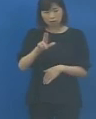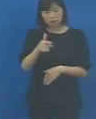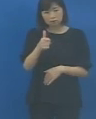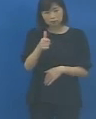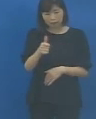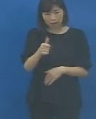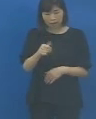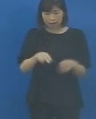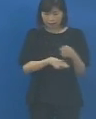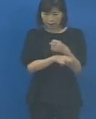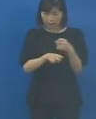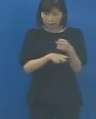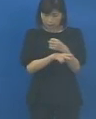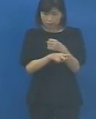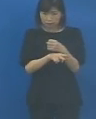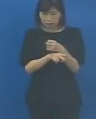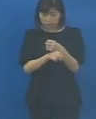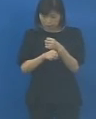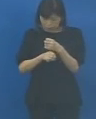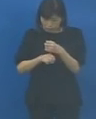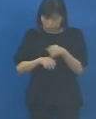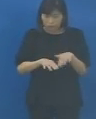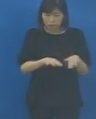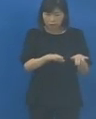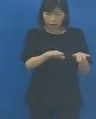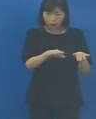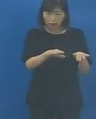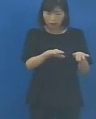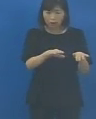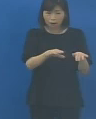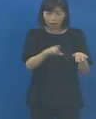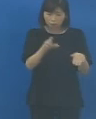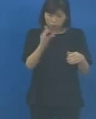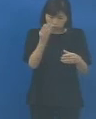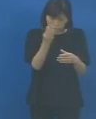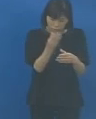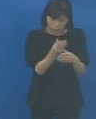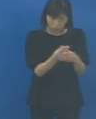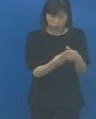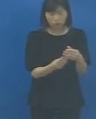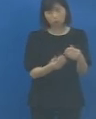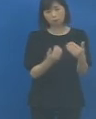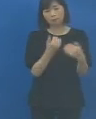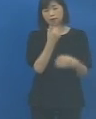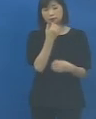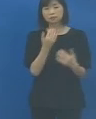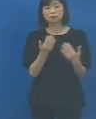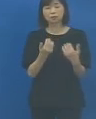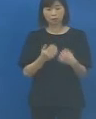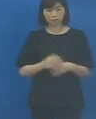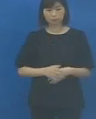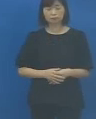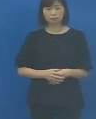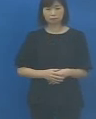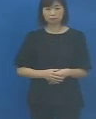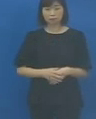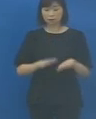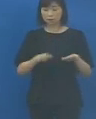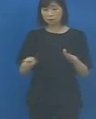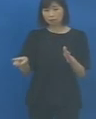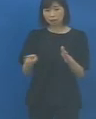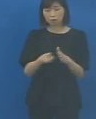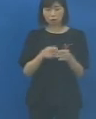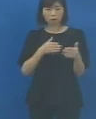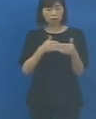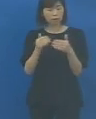行の時期というものが通り過ぎるのを待つのかなと思います。まあ、今まで の経験からし